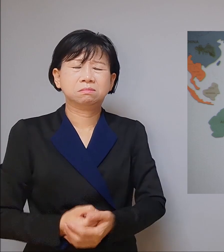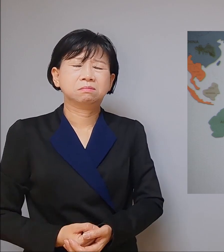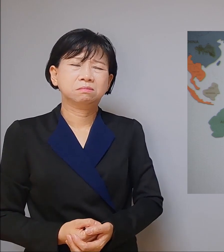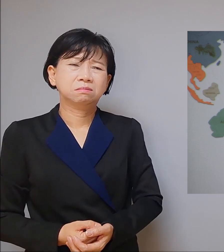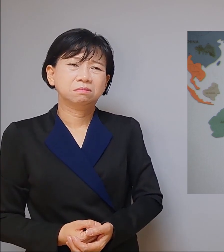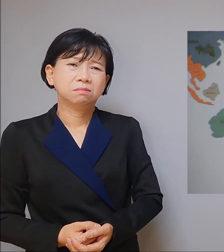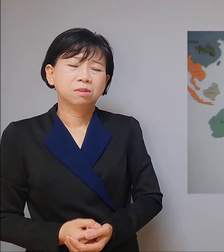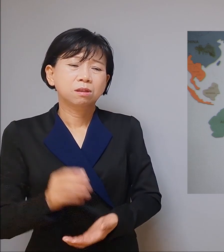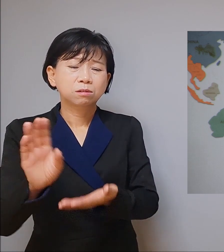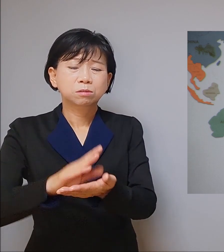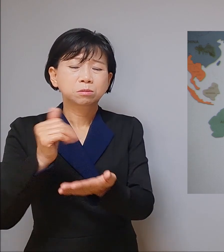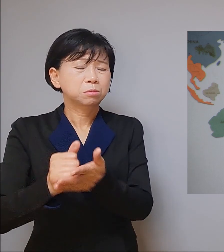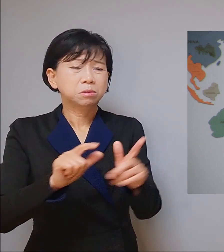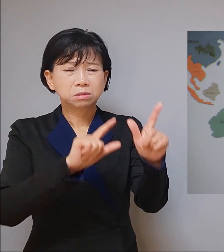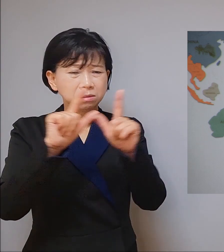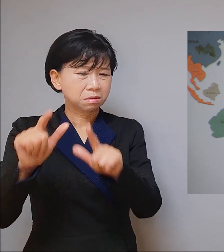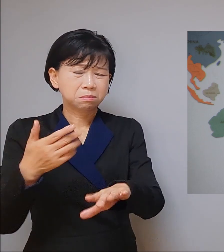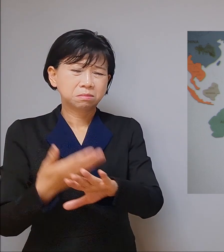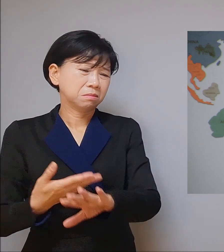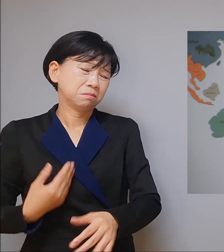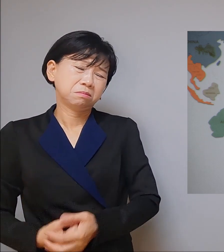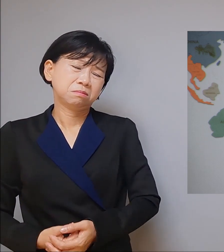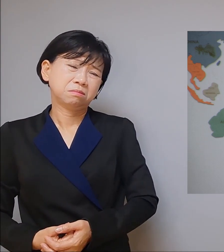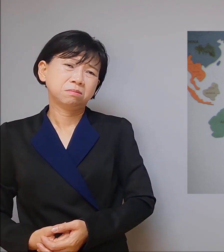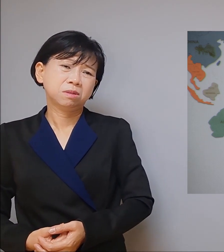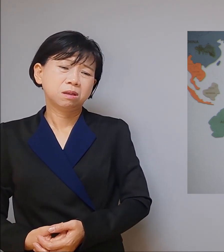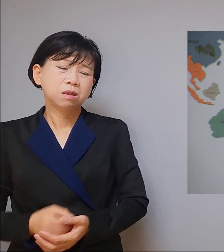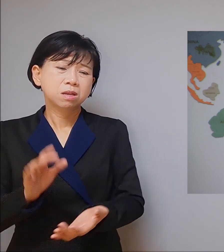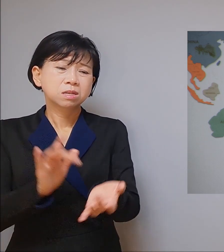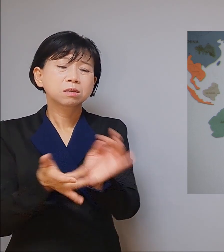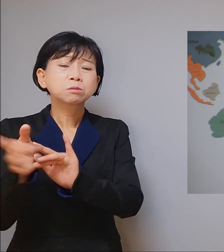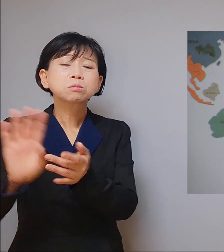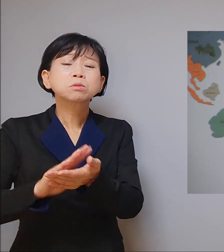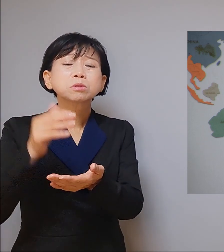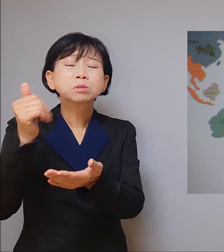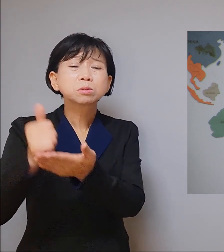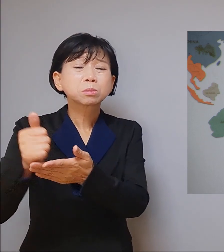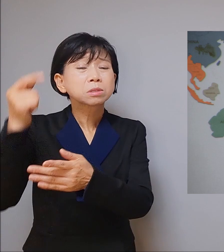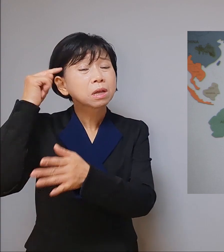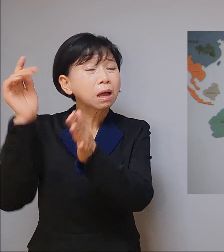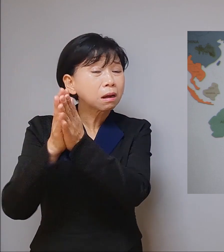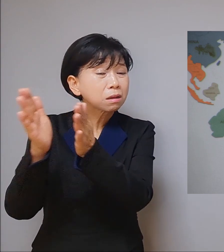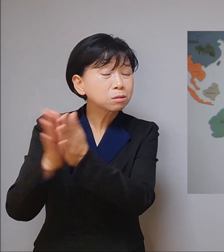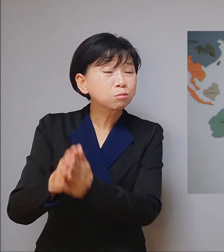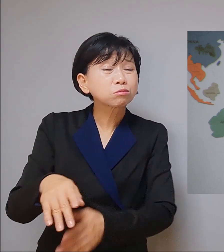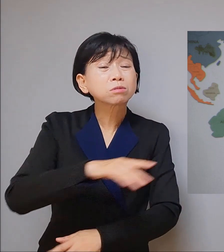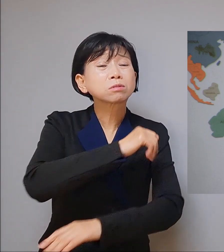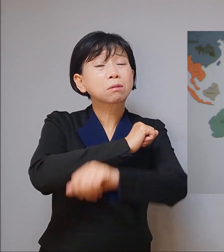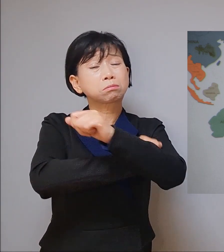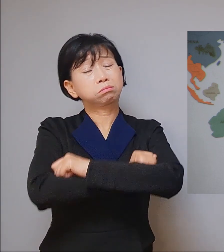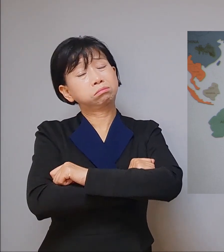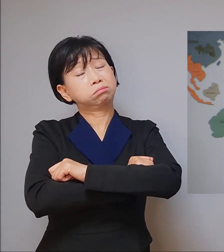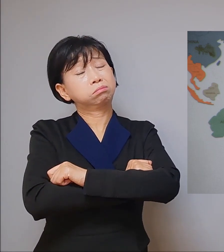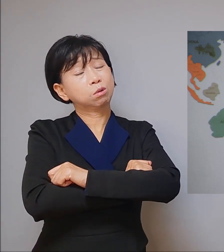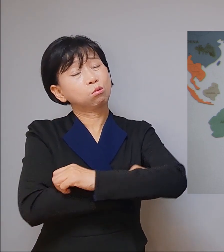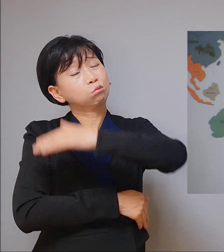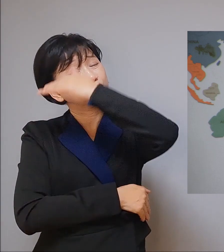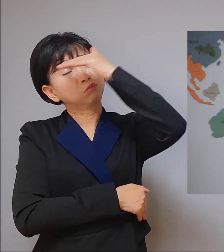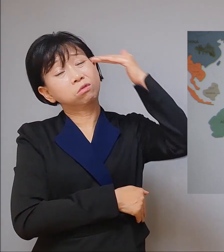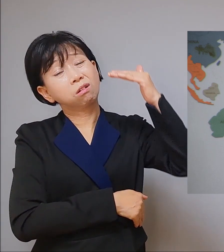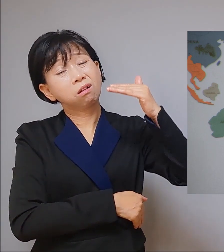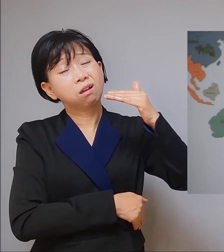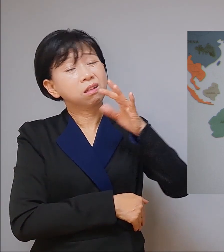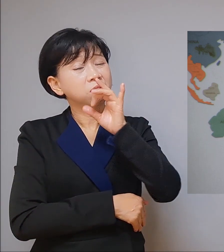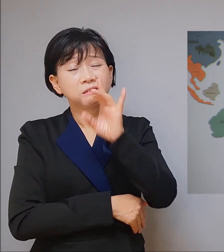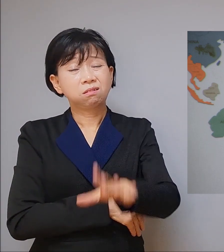이건 결코 그리스도의 삶이 아닙니다. 예수 그리스도가 모든 걸 알아서 하시는 동안 우리는 그저 팔짱을 끼고 구경만 하겠다는